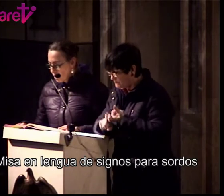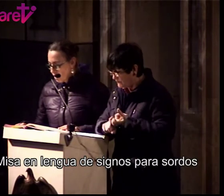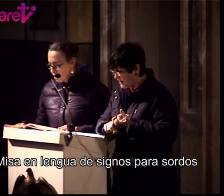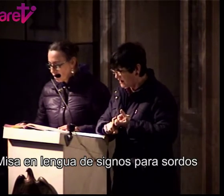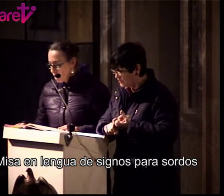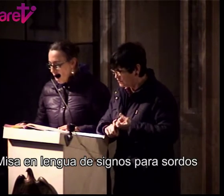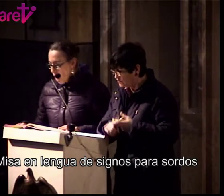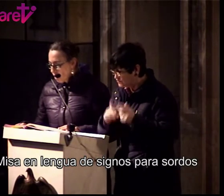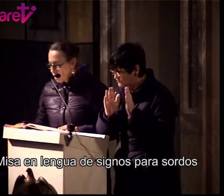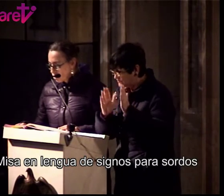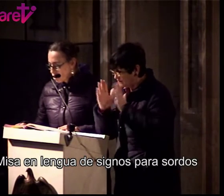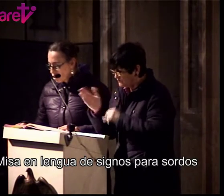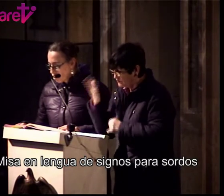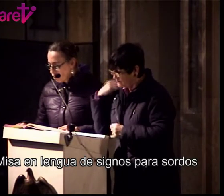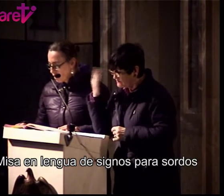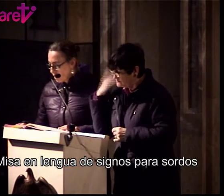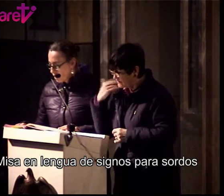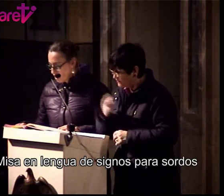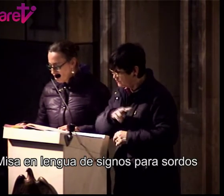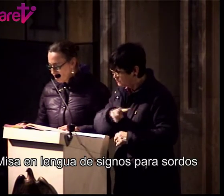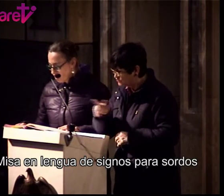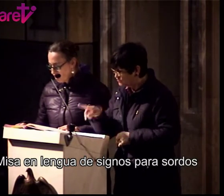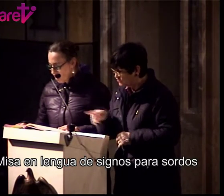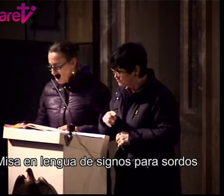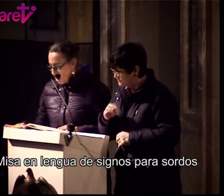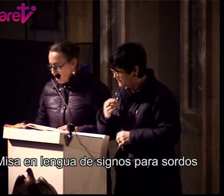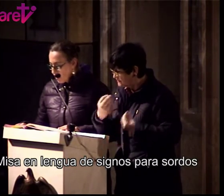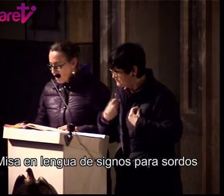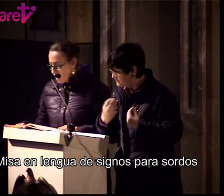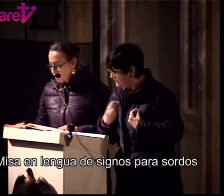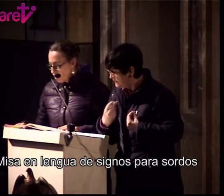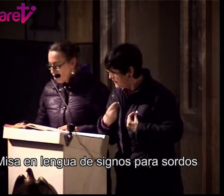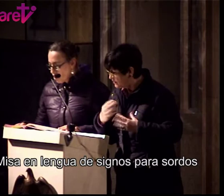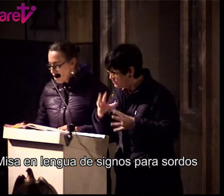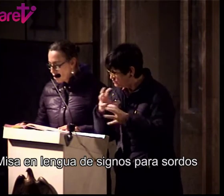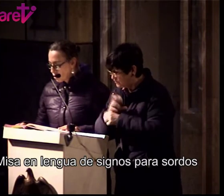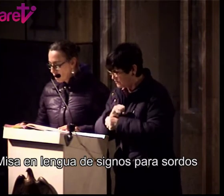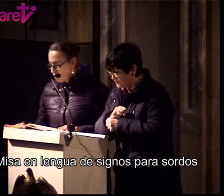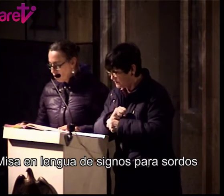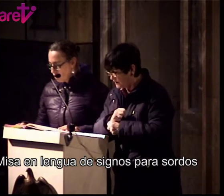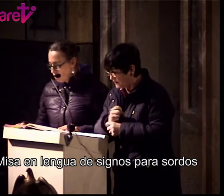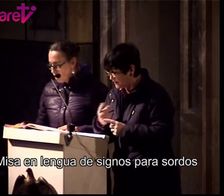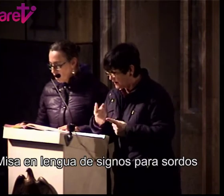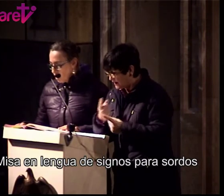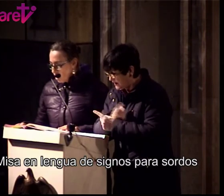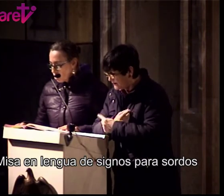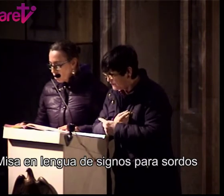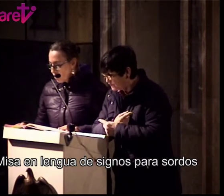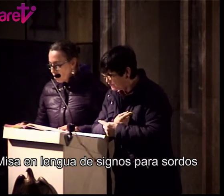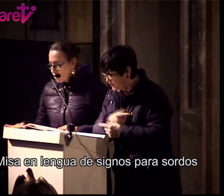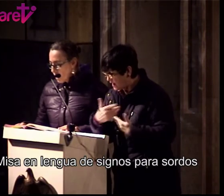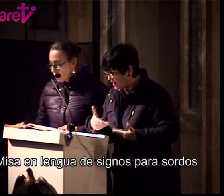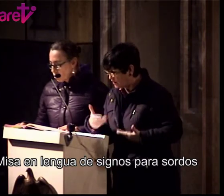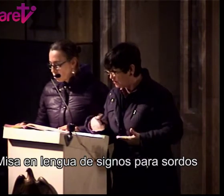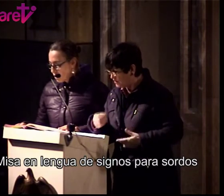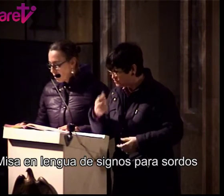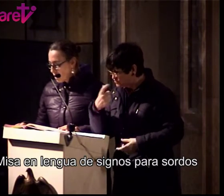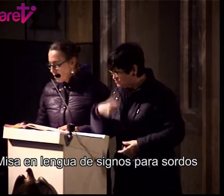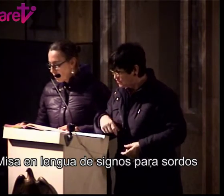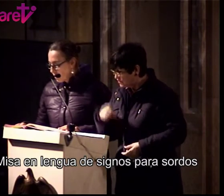tinieblas, ahora sois luz en el Señor. Caminad como hijos de la luz. Toda bondad, justicia y verdad